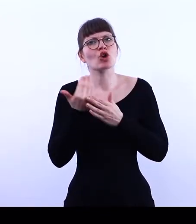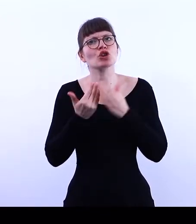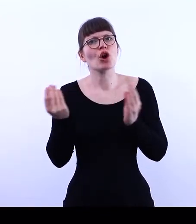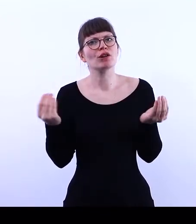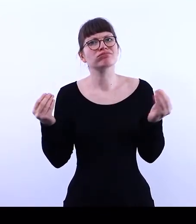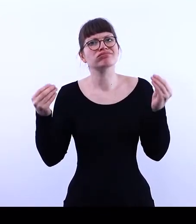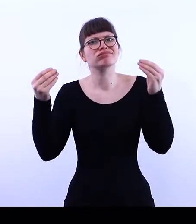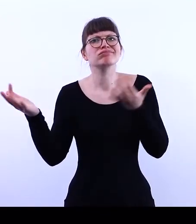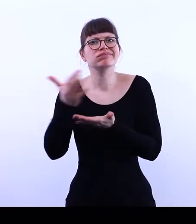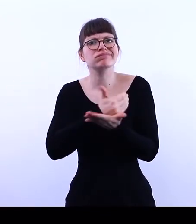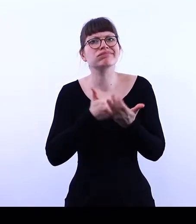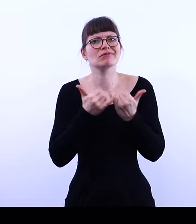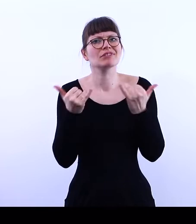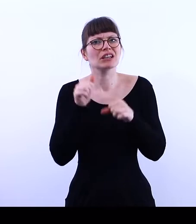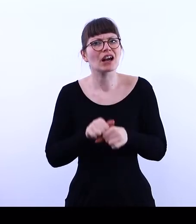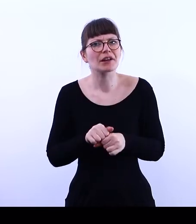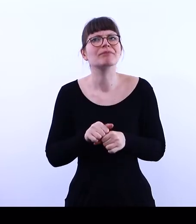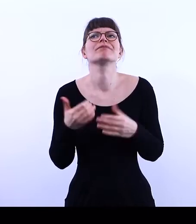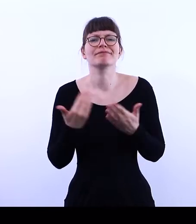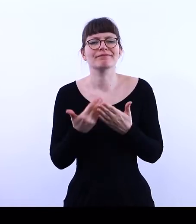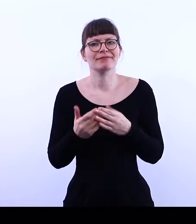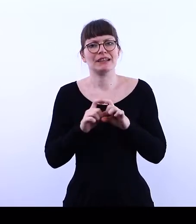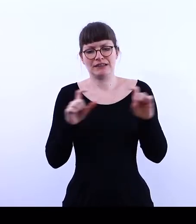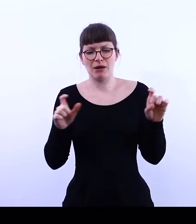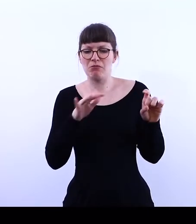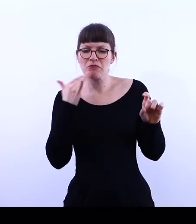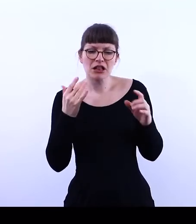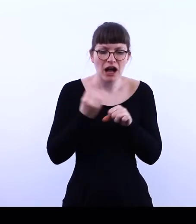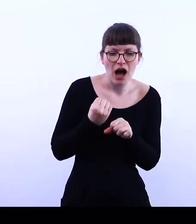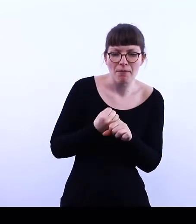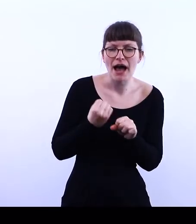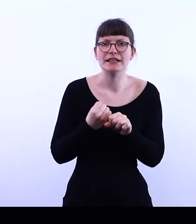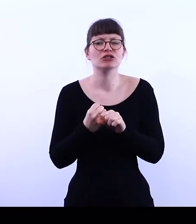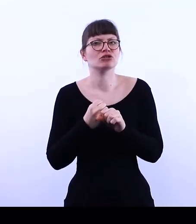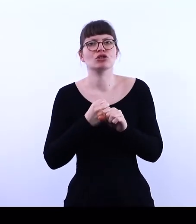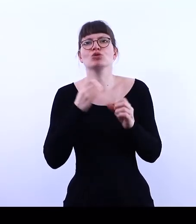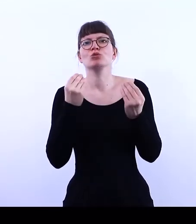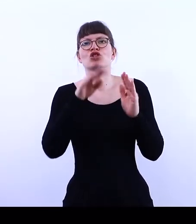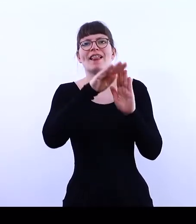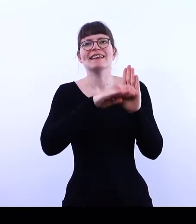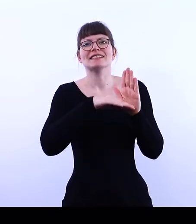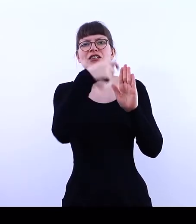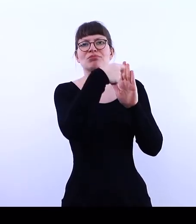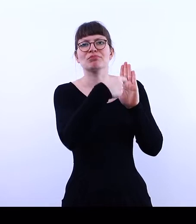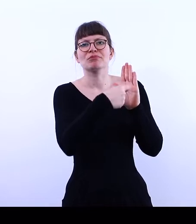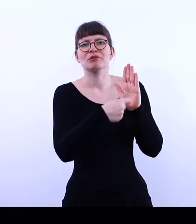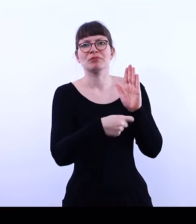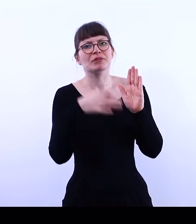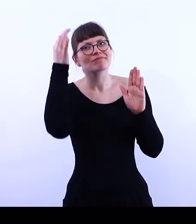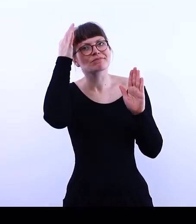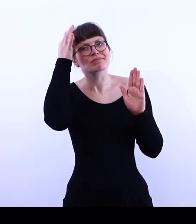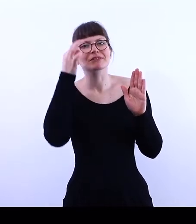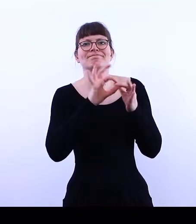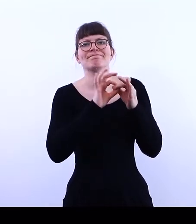haben ja in diesem Themenfeld gearbeitet, haben auch sehr viele so Checklisten erstellt. Natürlich zum einen zu so technischen